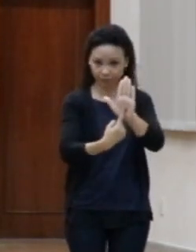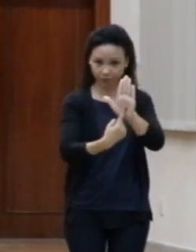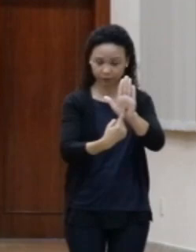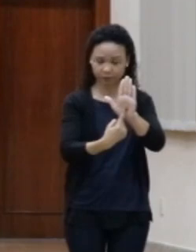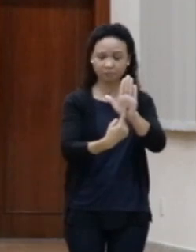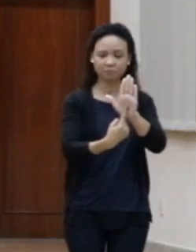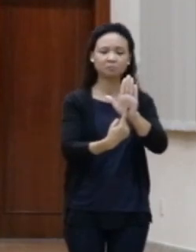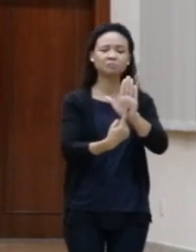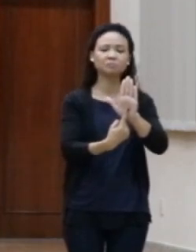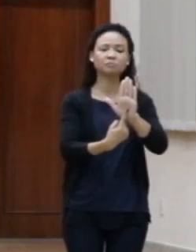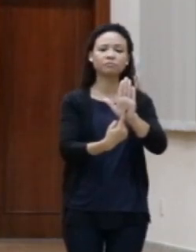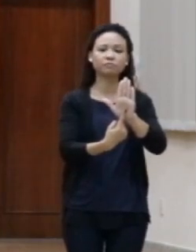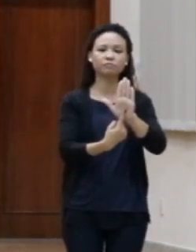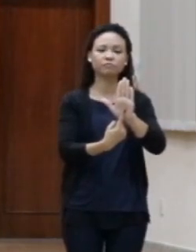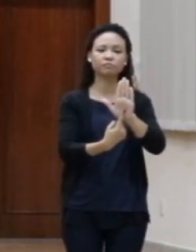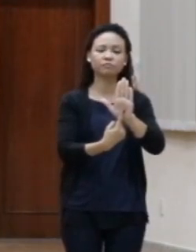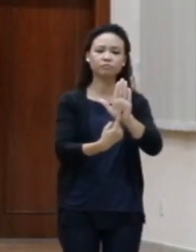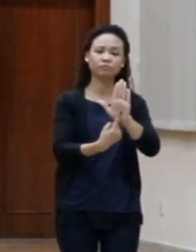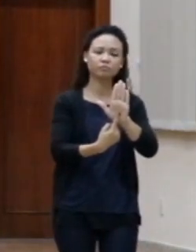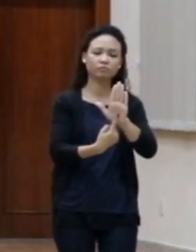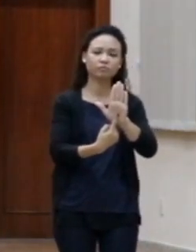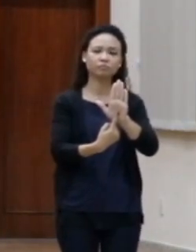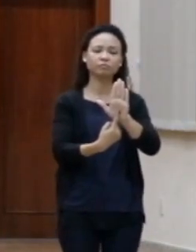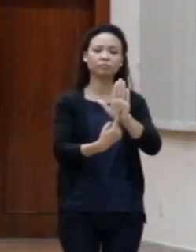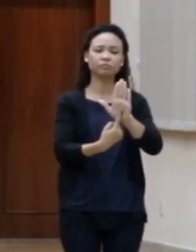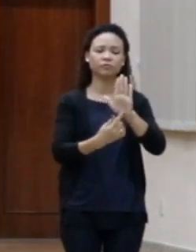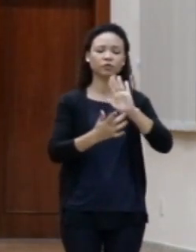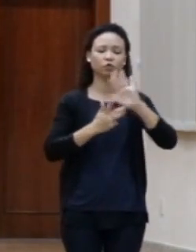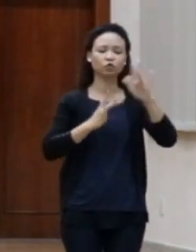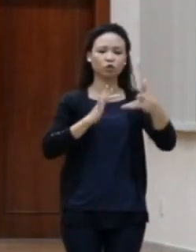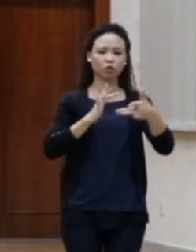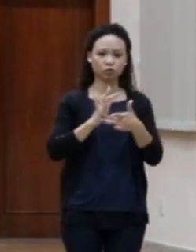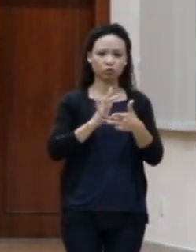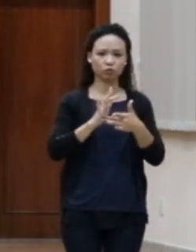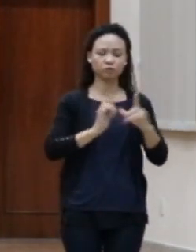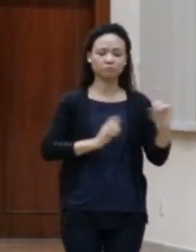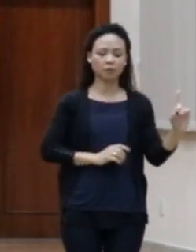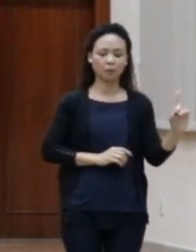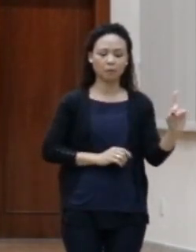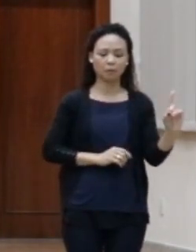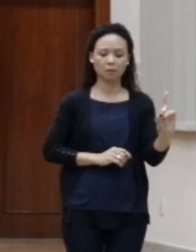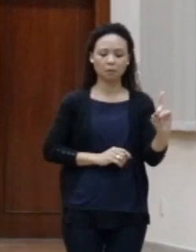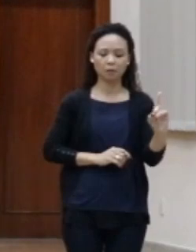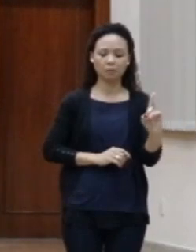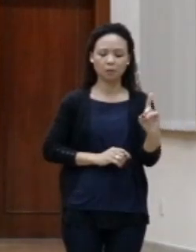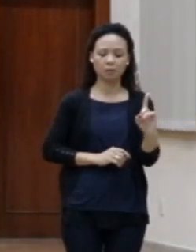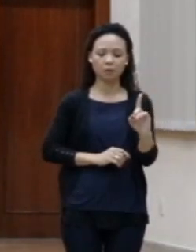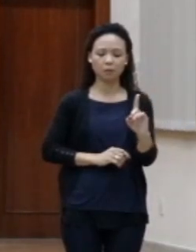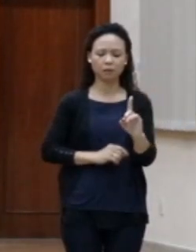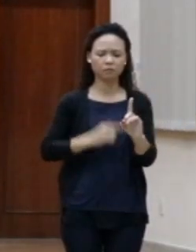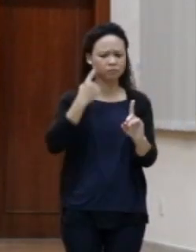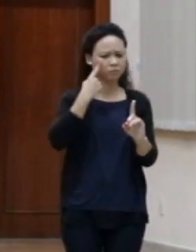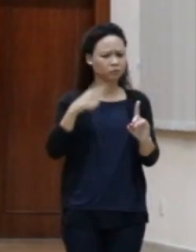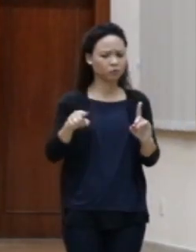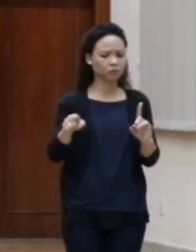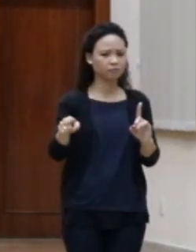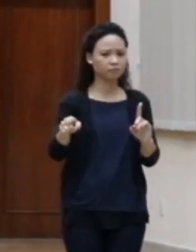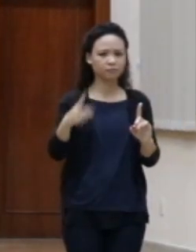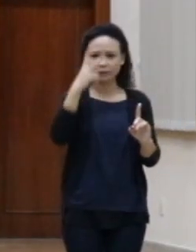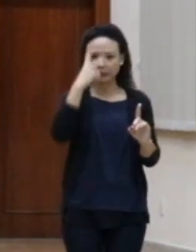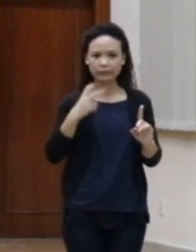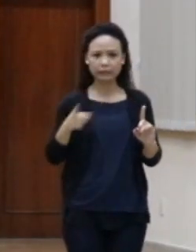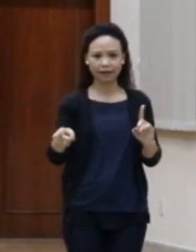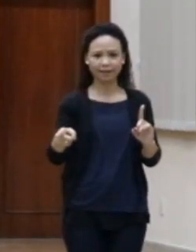7. Ao passar, Jesus viu um cego de nascença. Seus discípulos perguntaram: